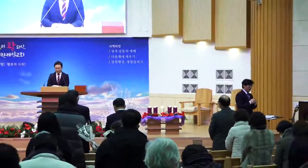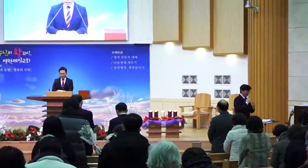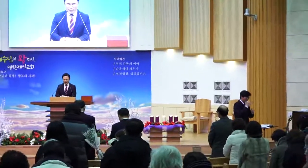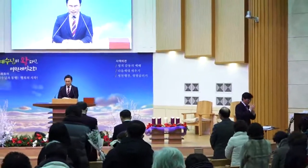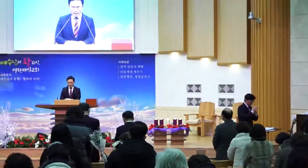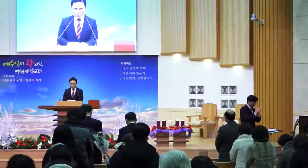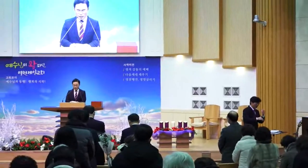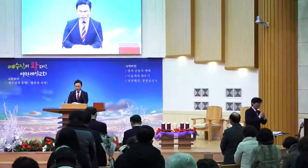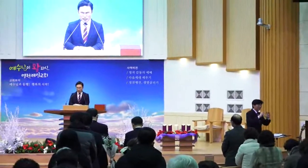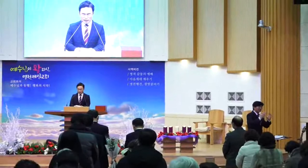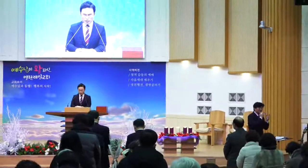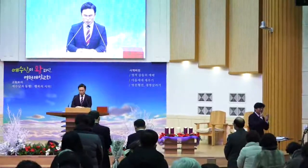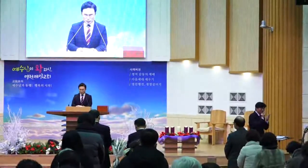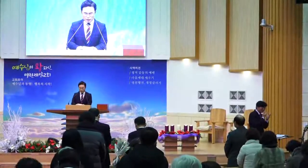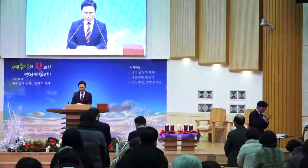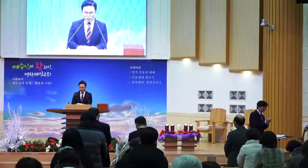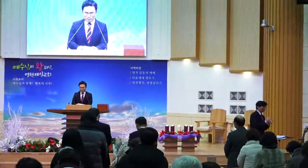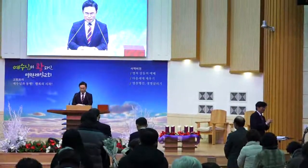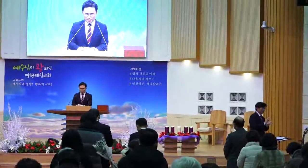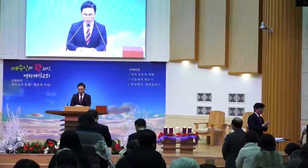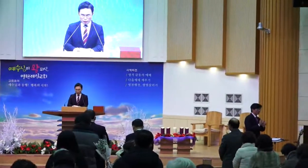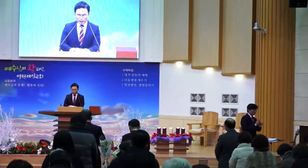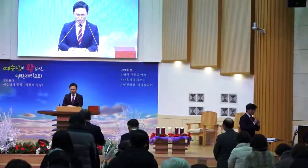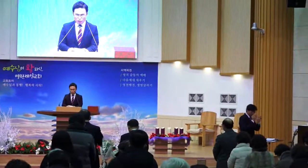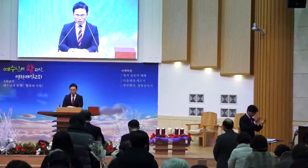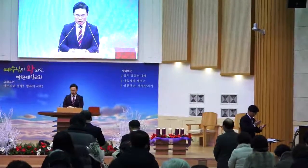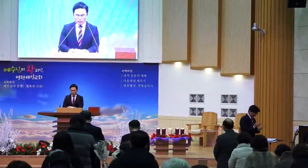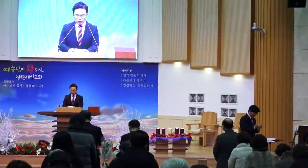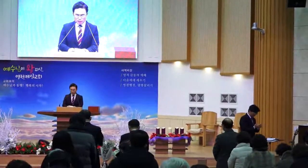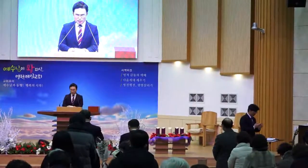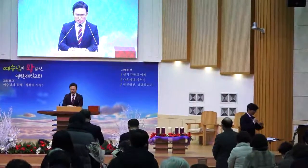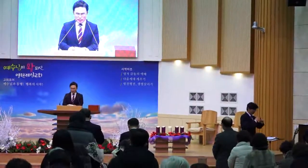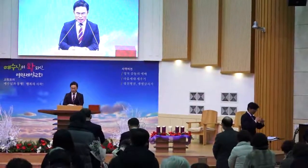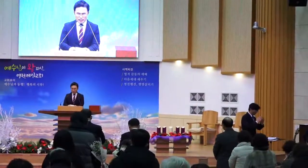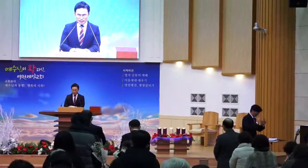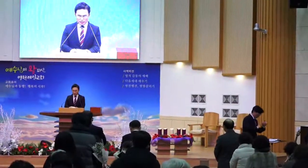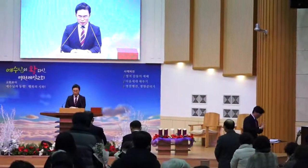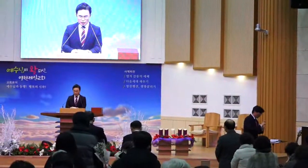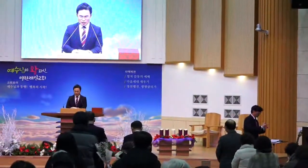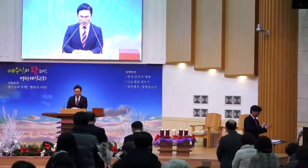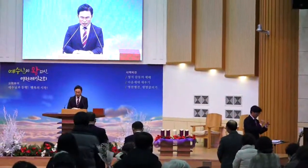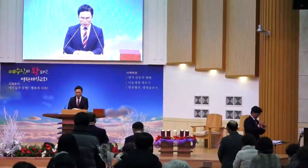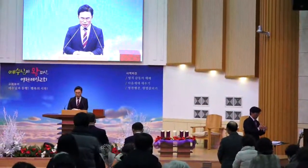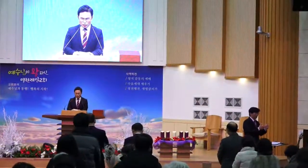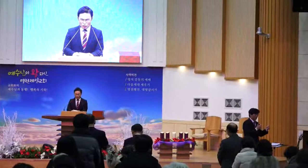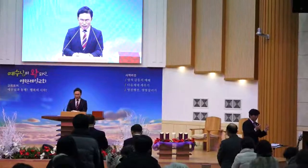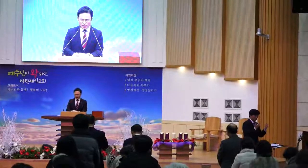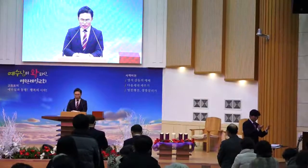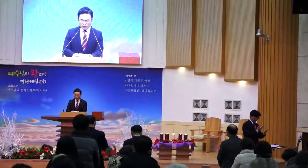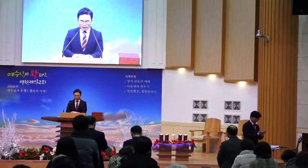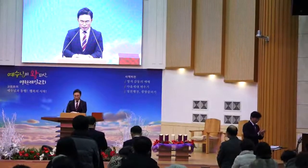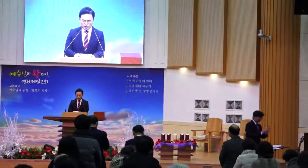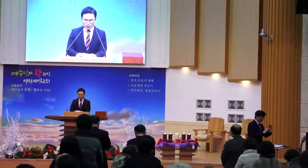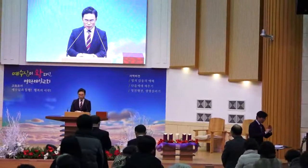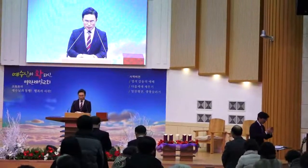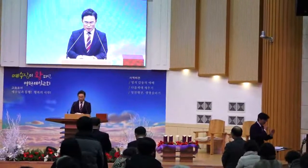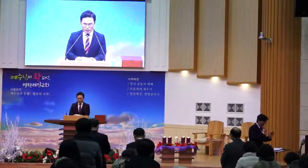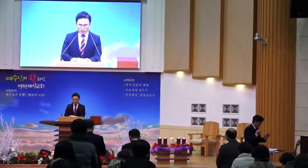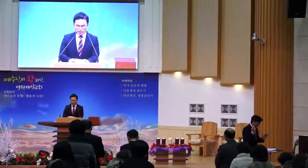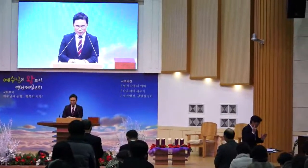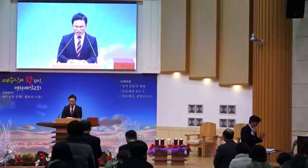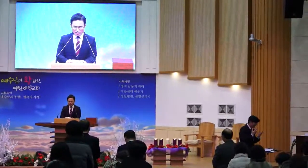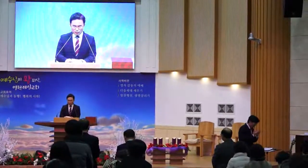귀한 일에 사용하여 주시옵소서. 그래서 우리 교회가 더욱 부흥하며 성장하게 가게 하시고 가족이 복음화 되게 하여 주시고